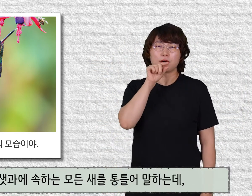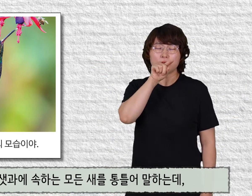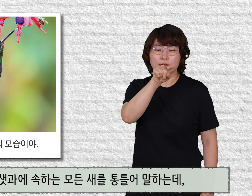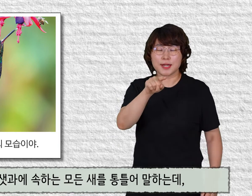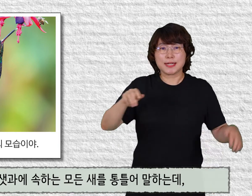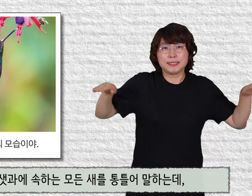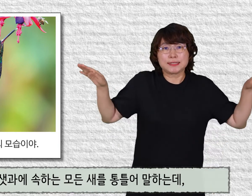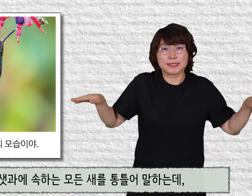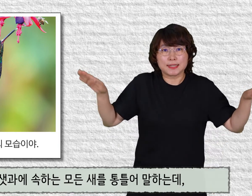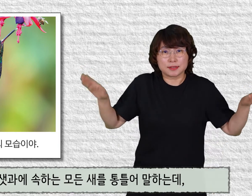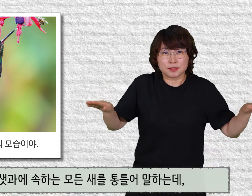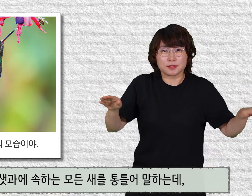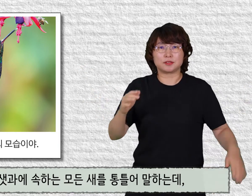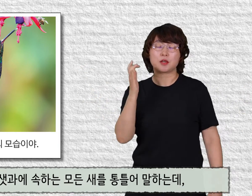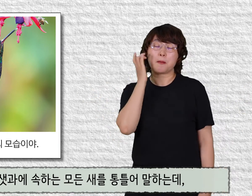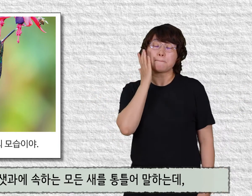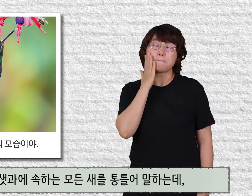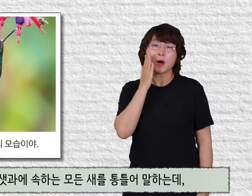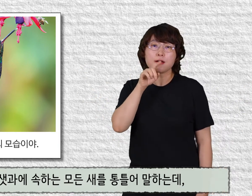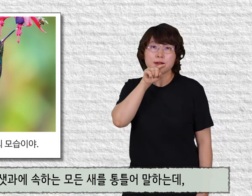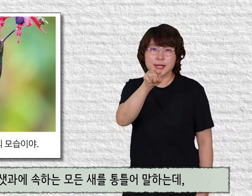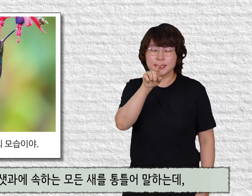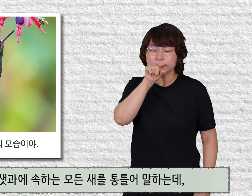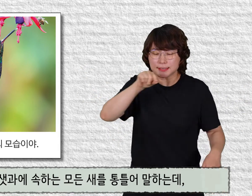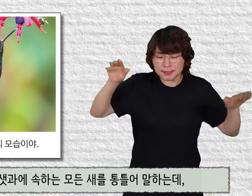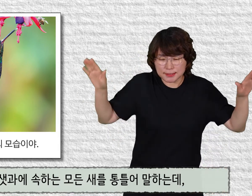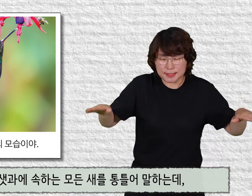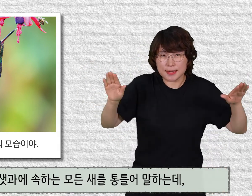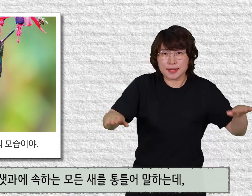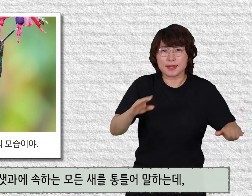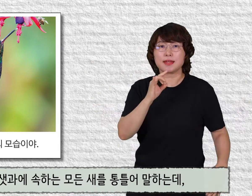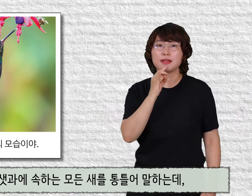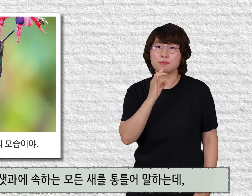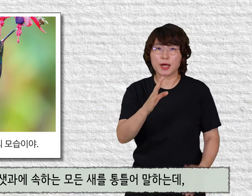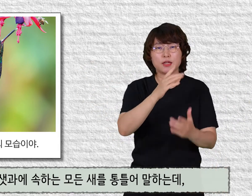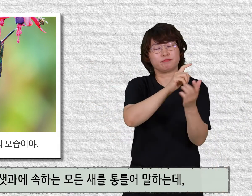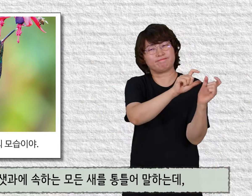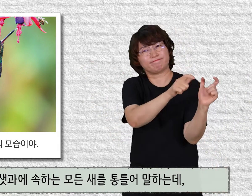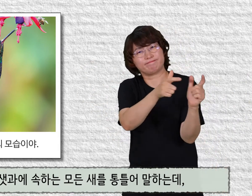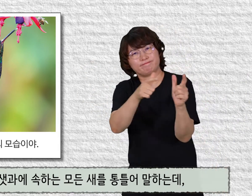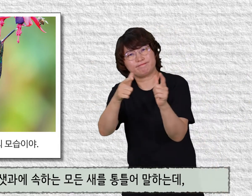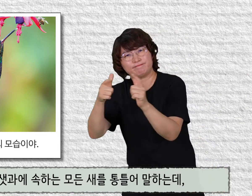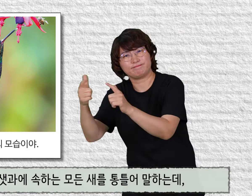벌새는 벌새과에 속하는 모든 새를 통틀어 말하는데